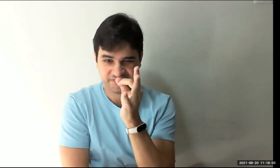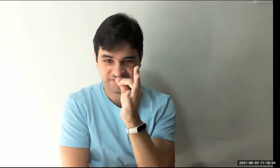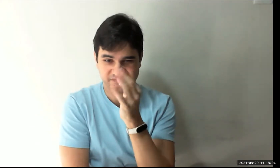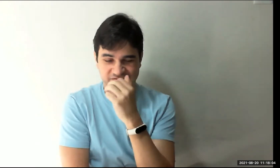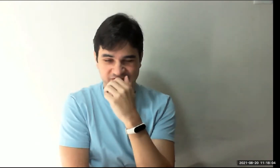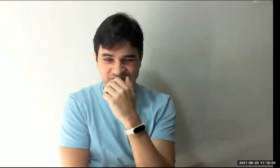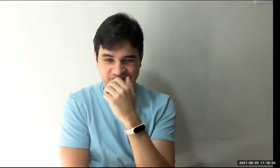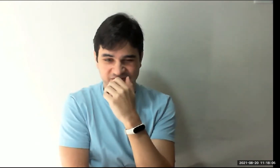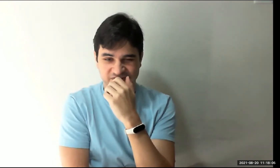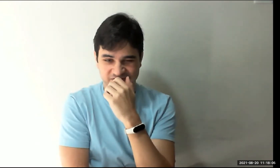Giovana.